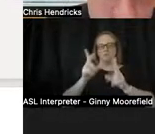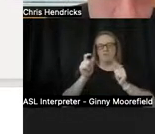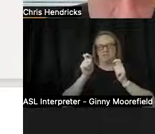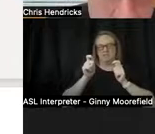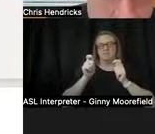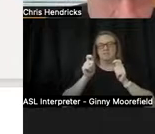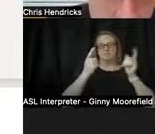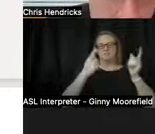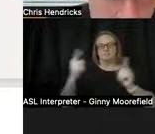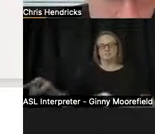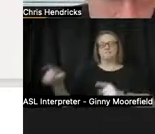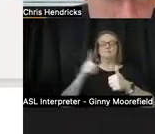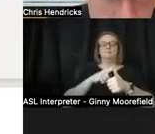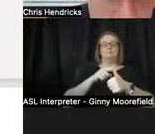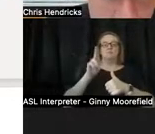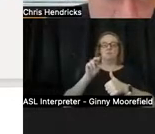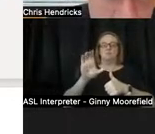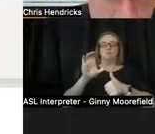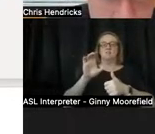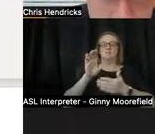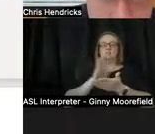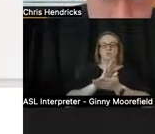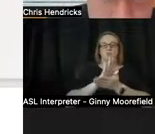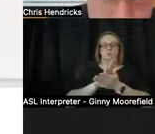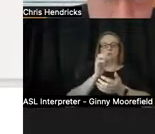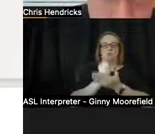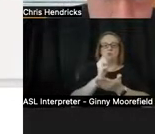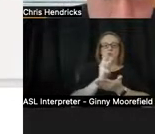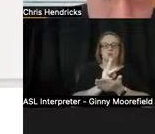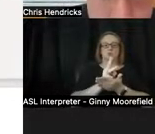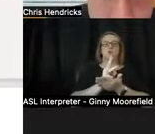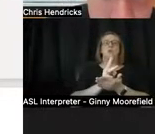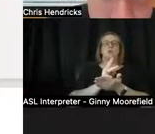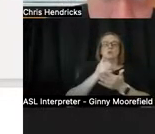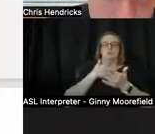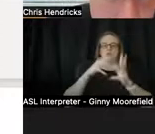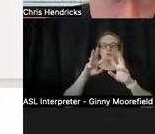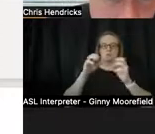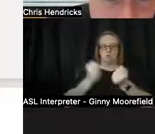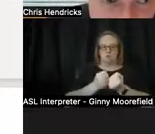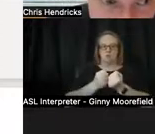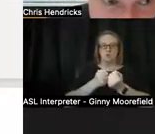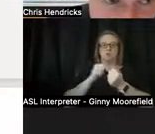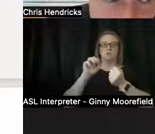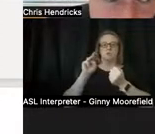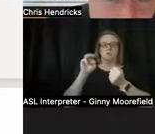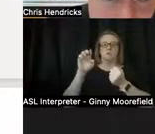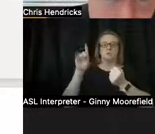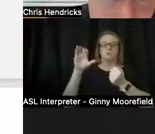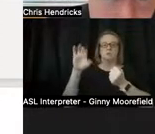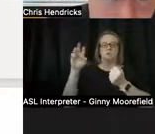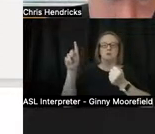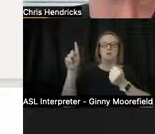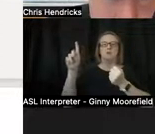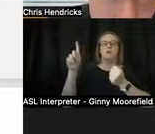a ver qué eventos hay la escuela de trabajo social de yo en sí tiene una